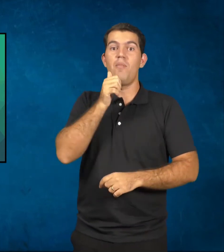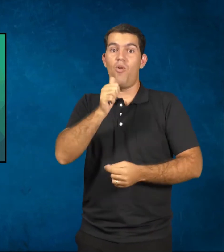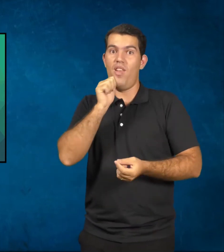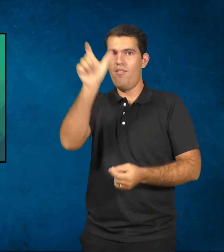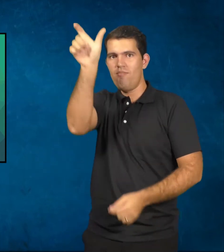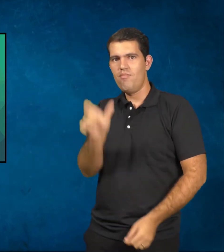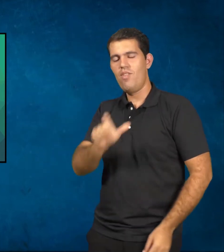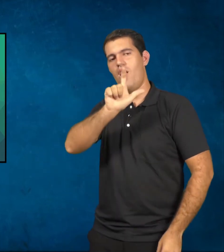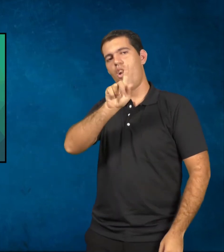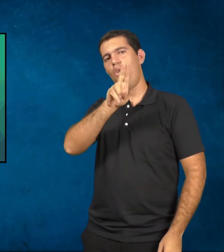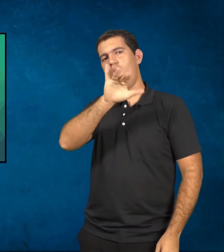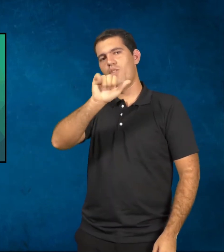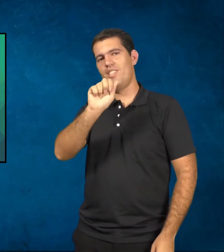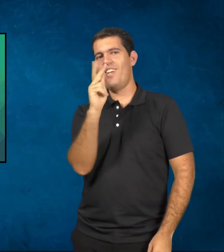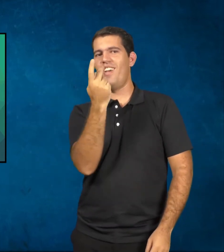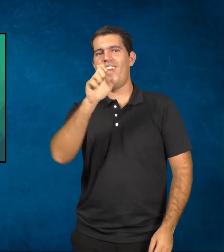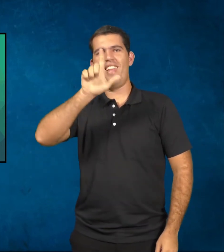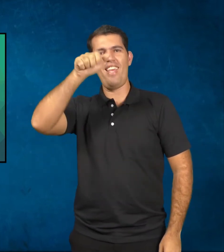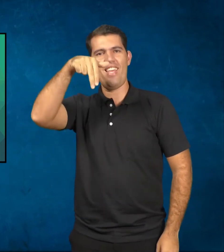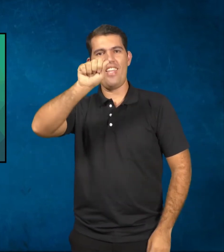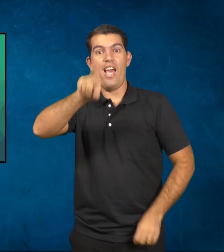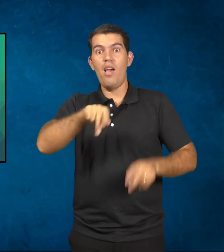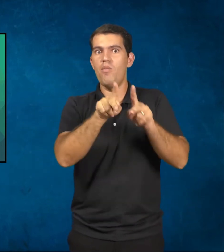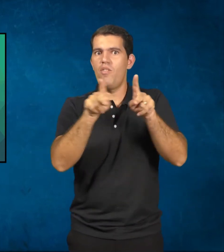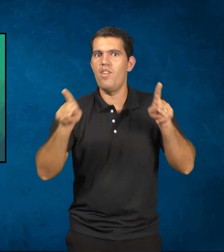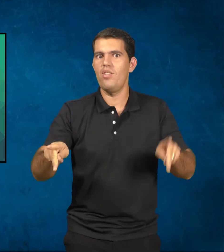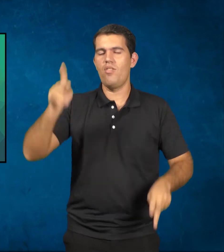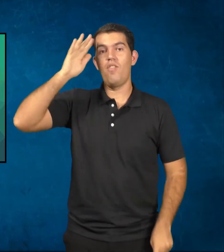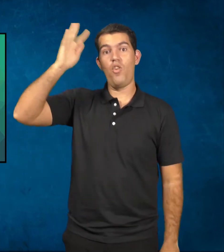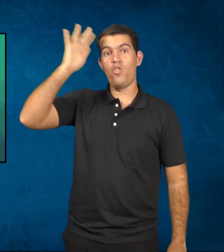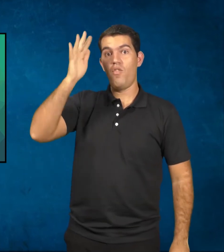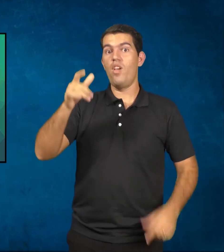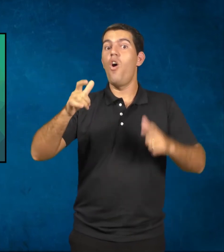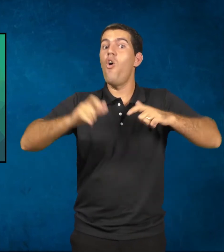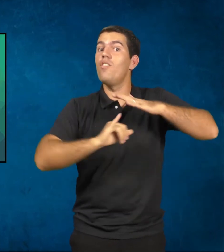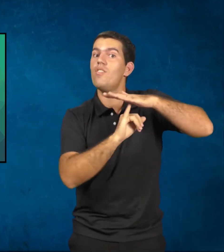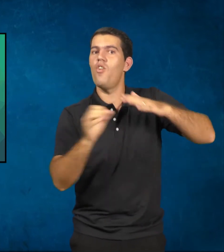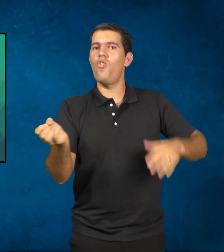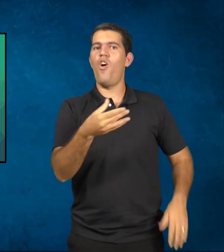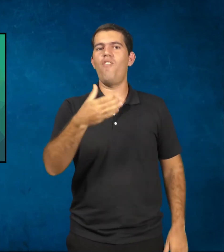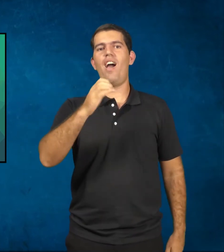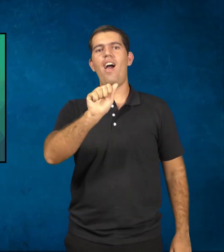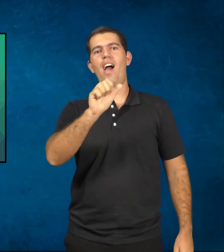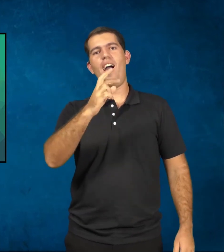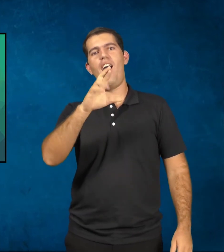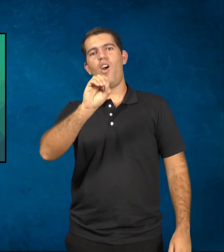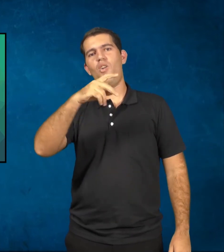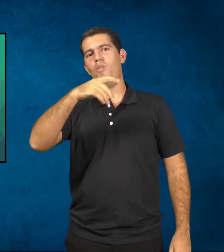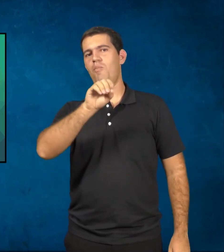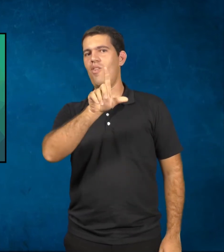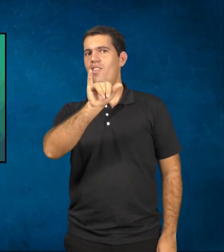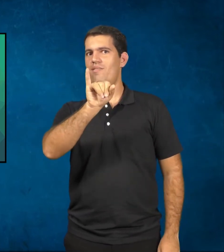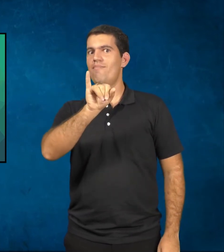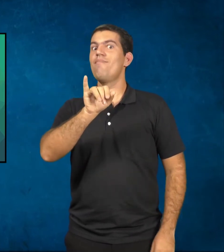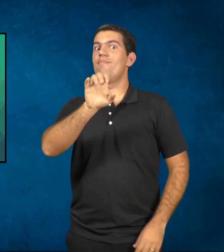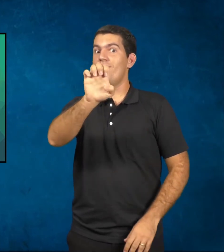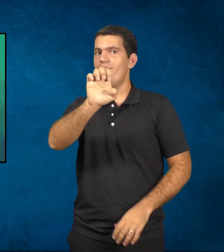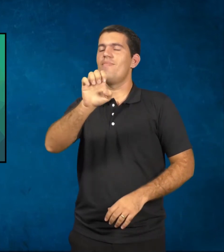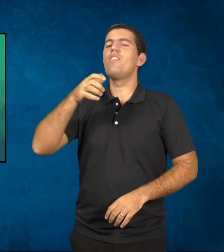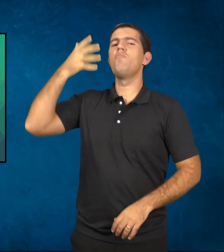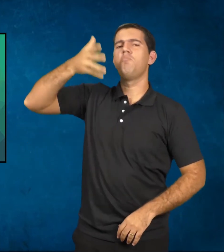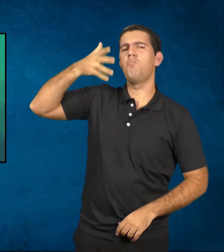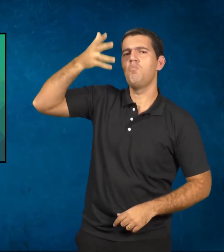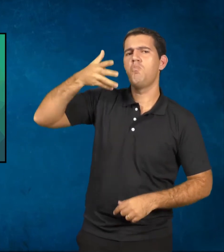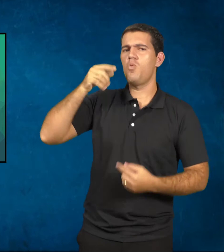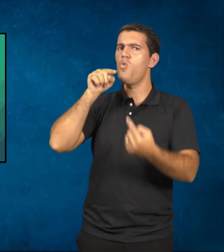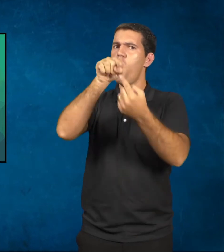Galvão, professora de Filosofia na Nova Acrópole. Ela fez uma palestra para você, graduando do